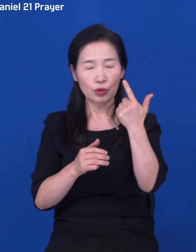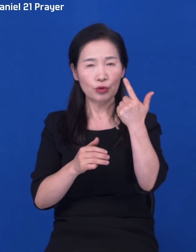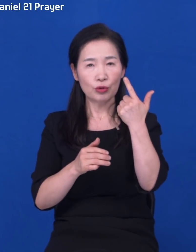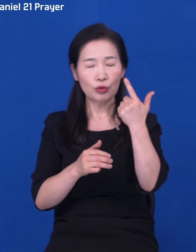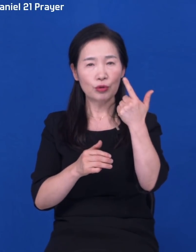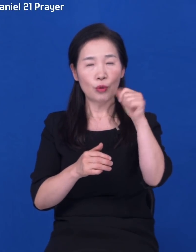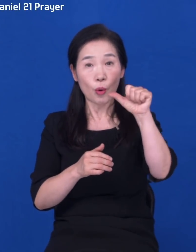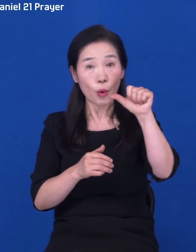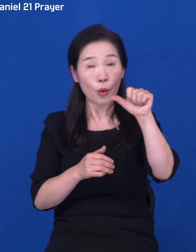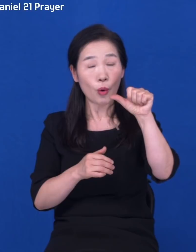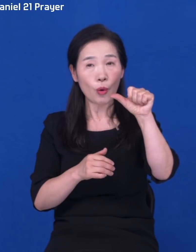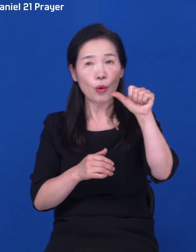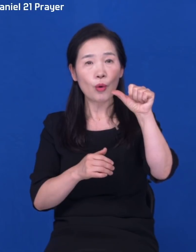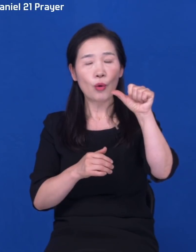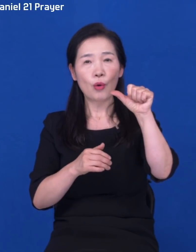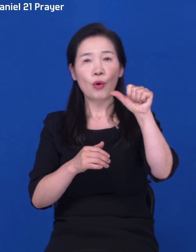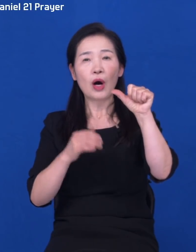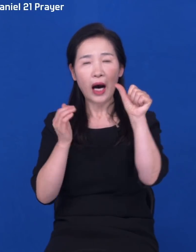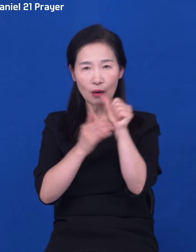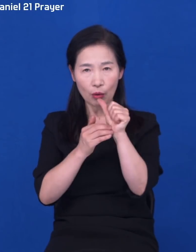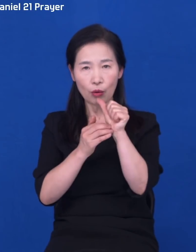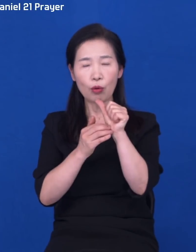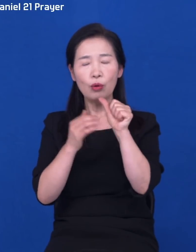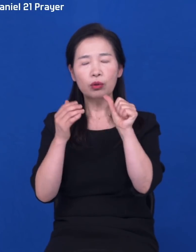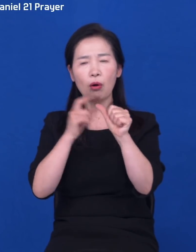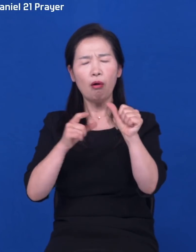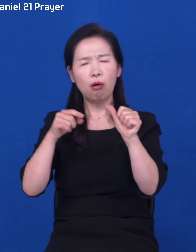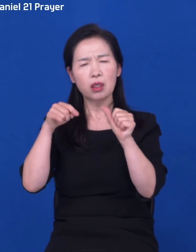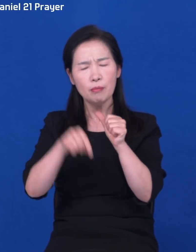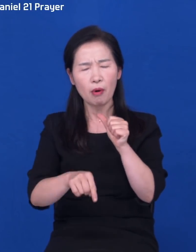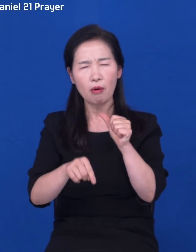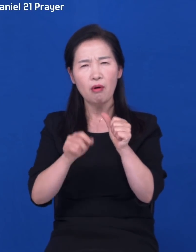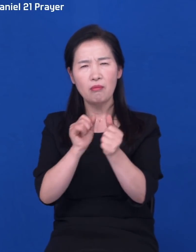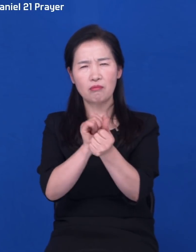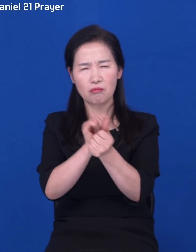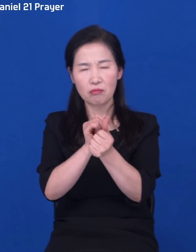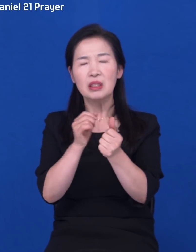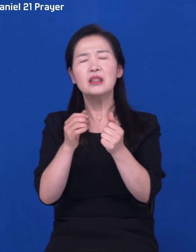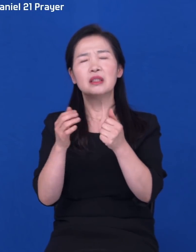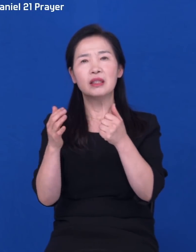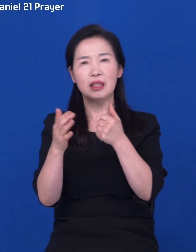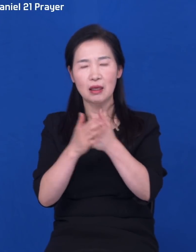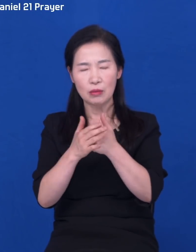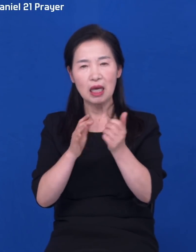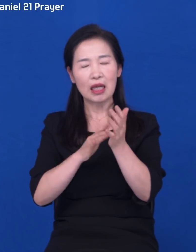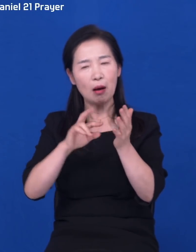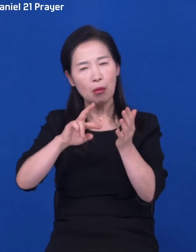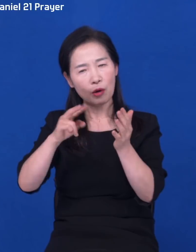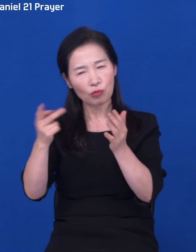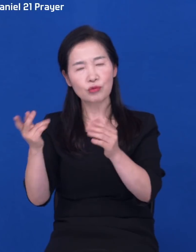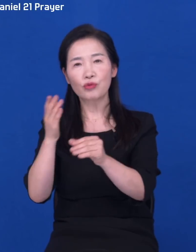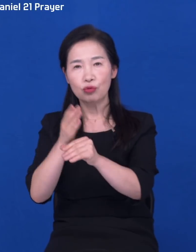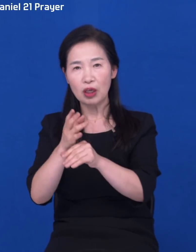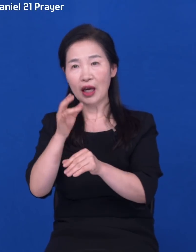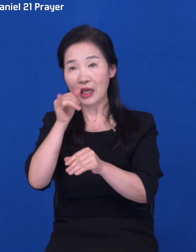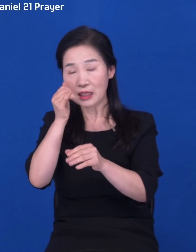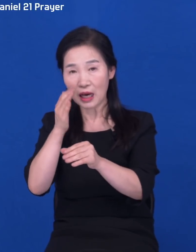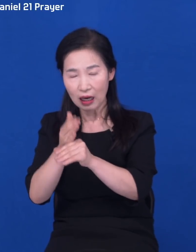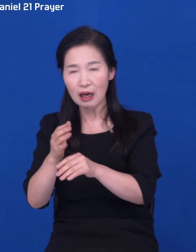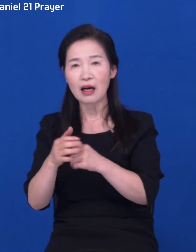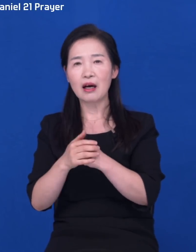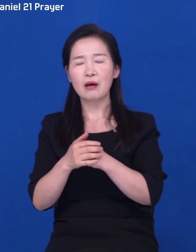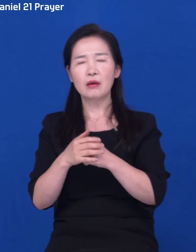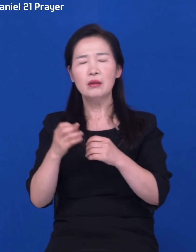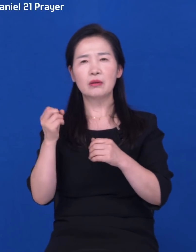85차 마치고 나서 암이 더 깊어졌어요. 그래서 약을 바꾸는 과정 중에 있다가 또 이제 여의치 않게